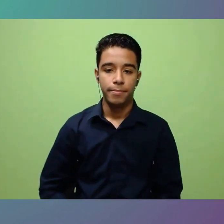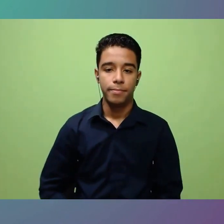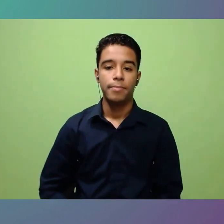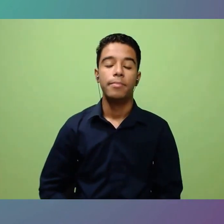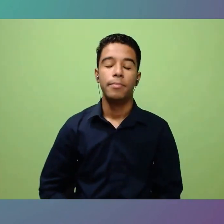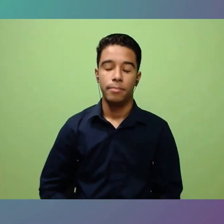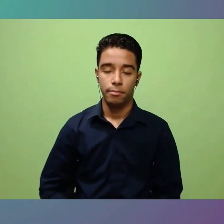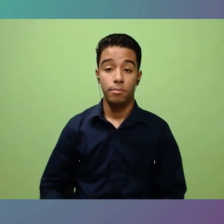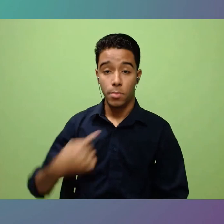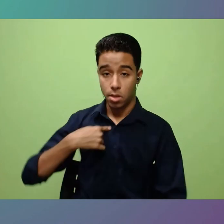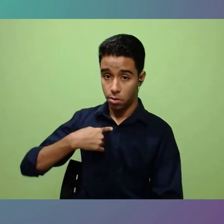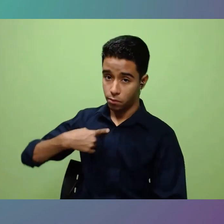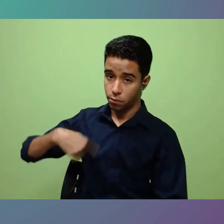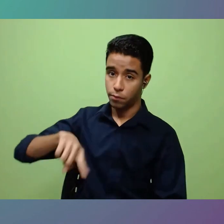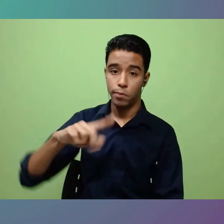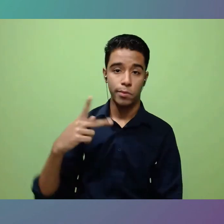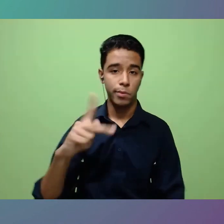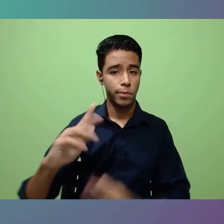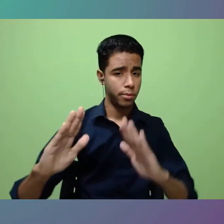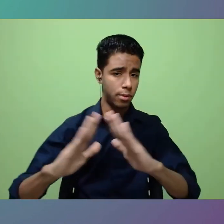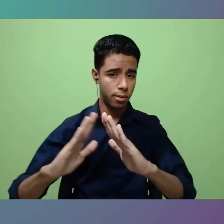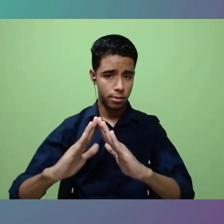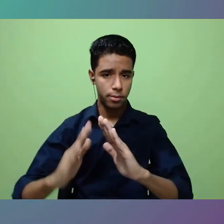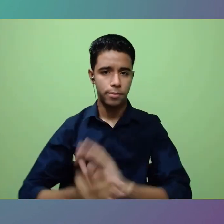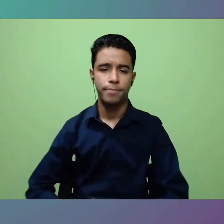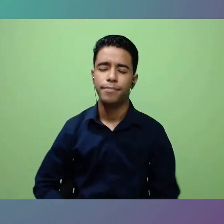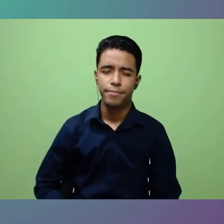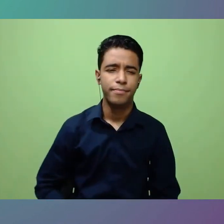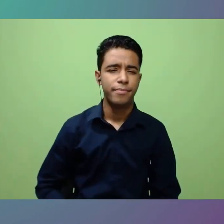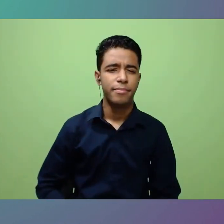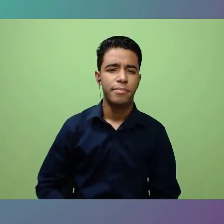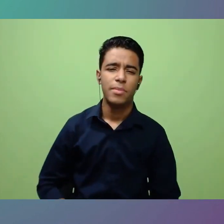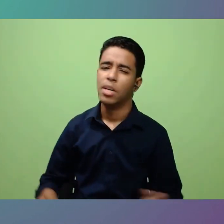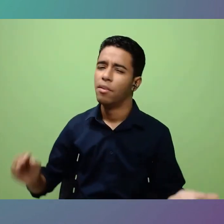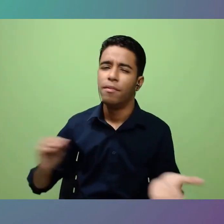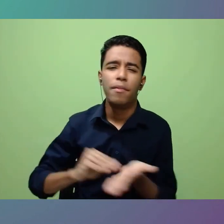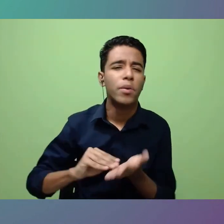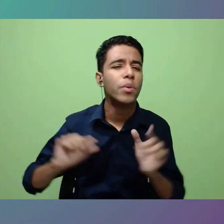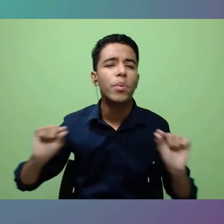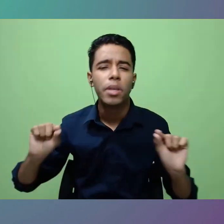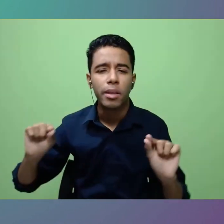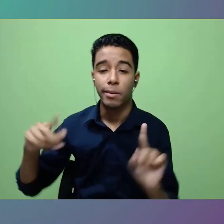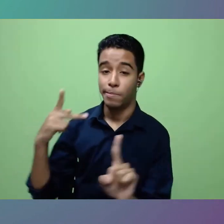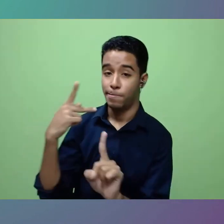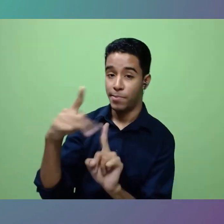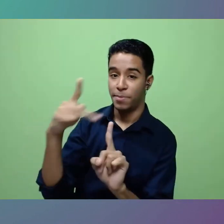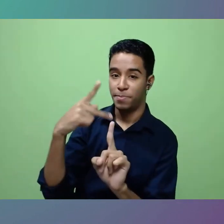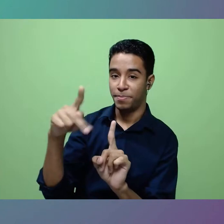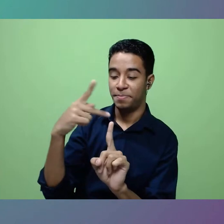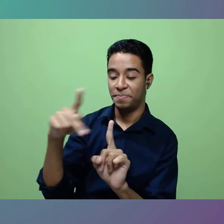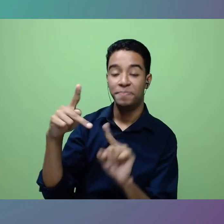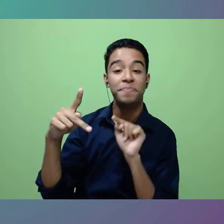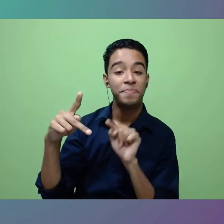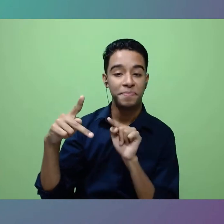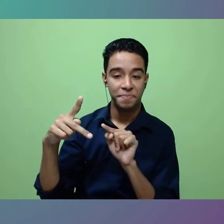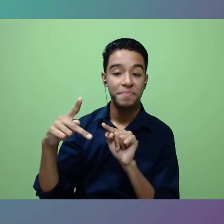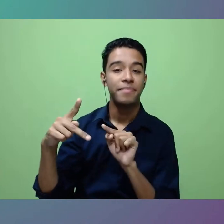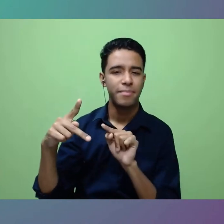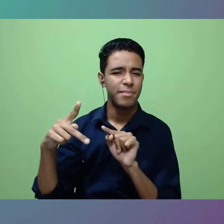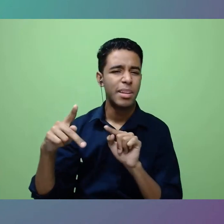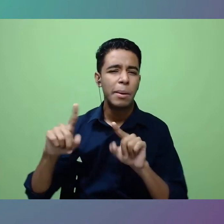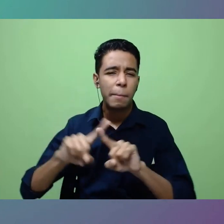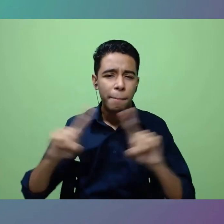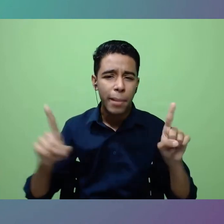sua casa. O que faltou? Faltou a preposição. Preposição em Libras.